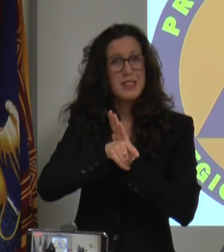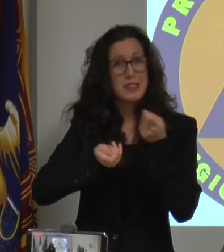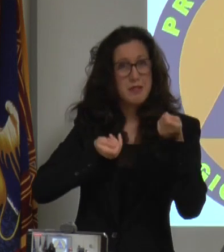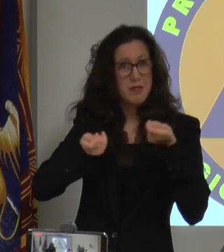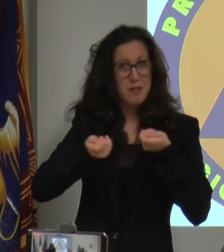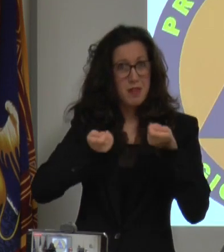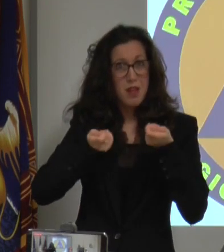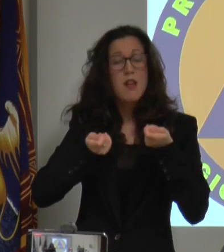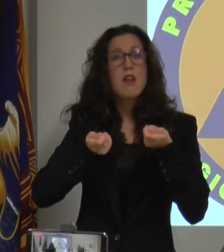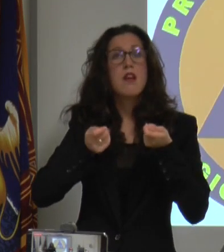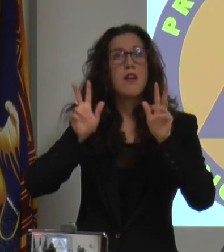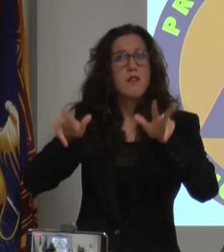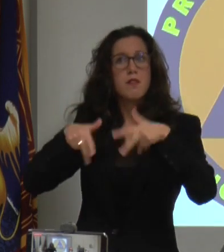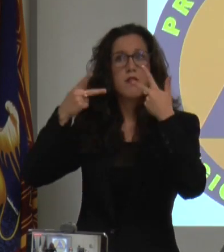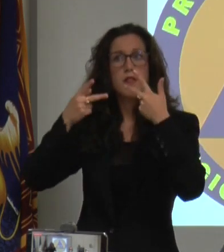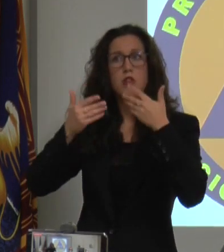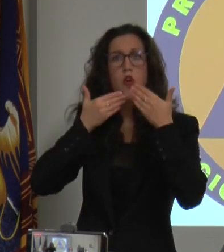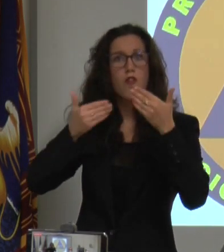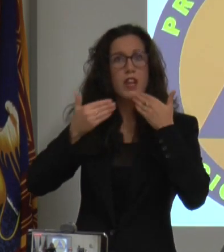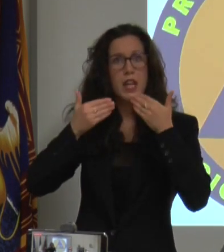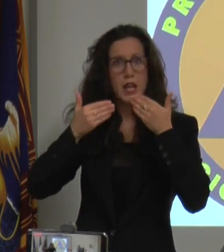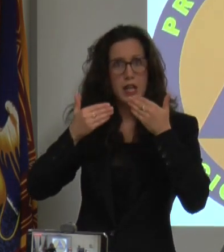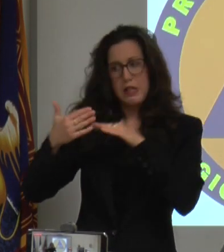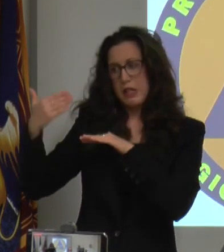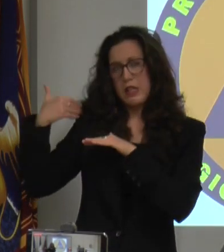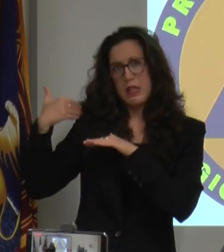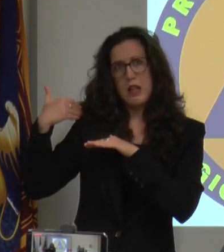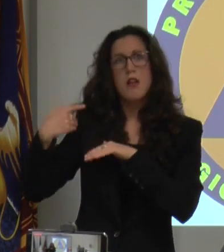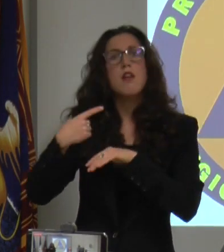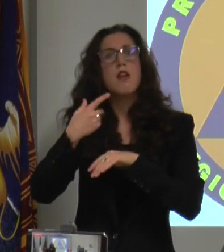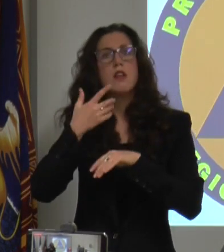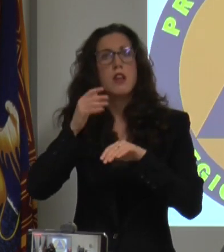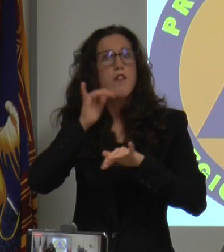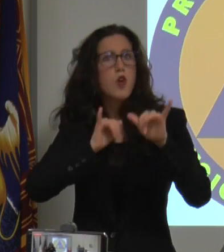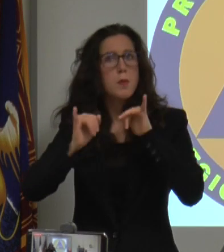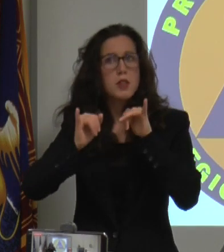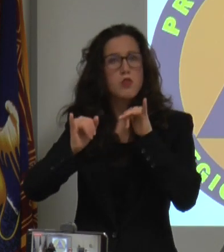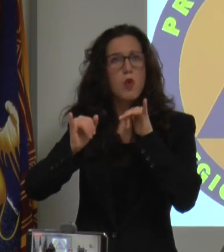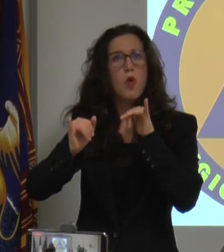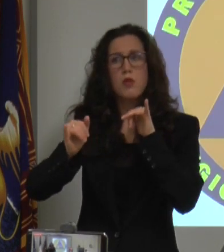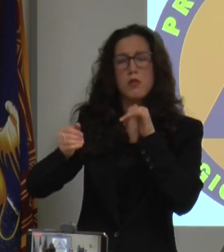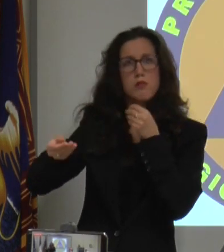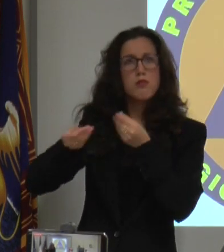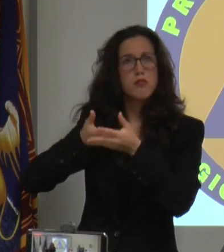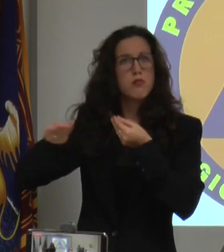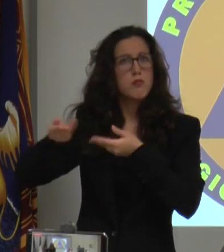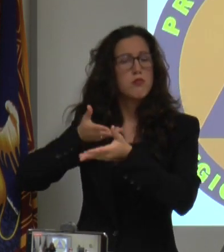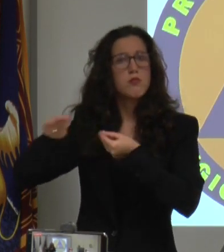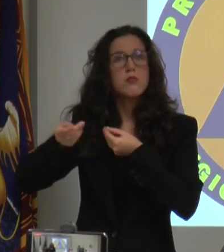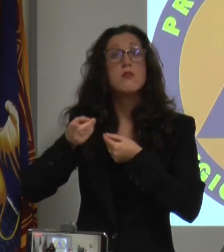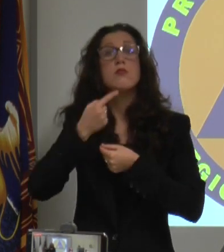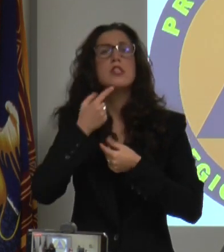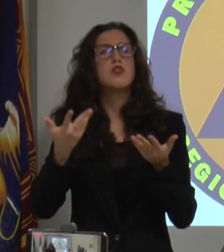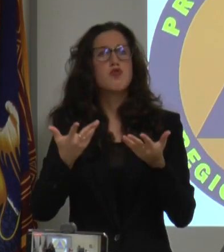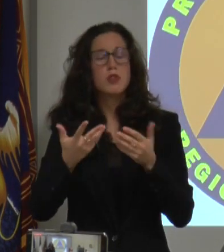c'è molto scambio di informazioni dice guardate nei dati emerge emerge che ci sono